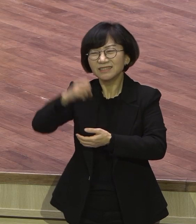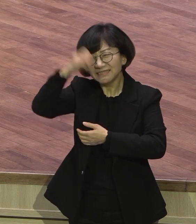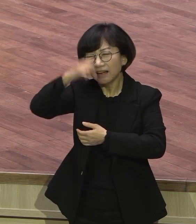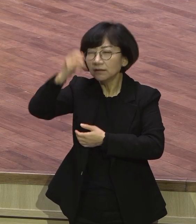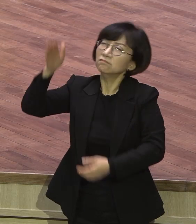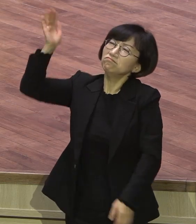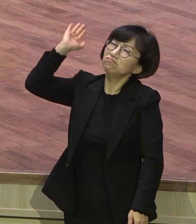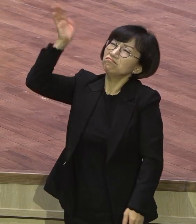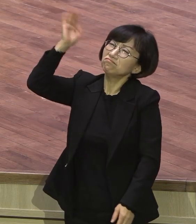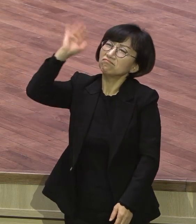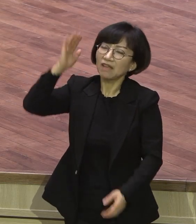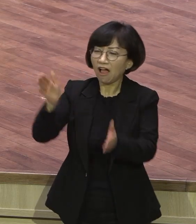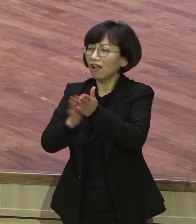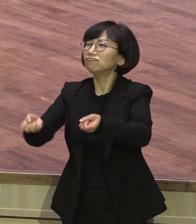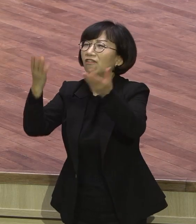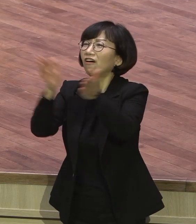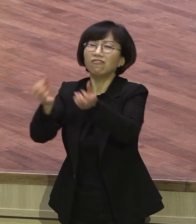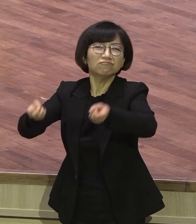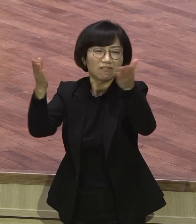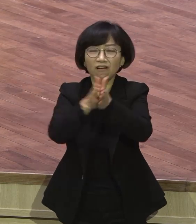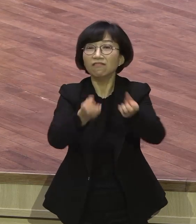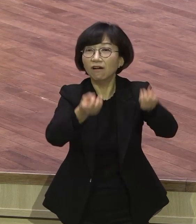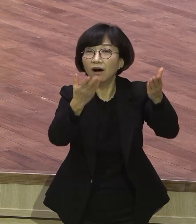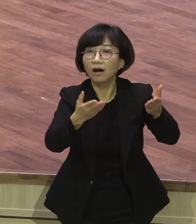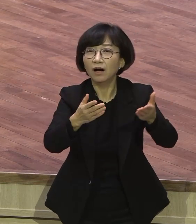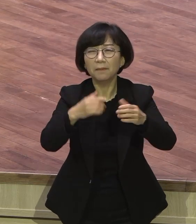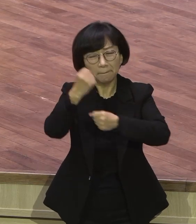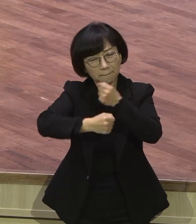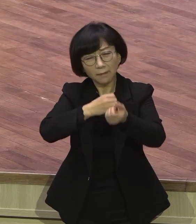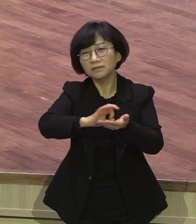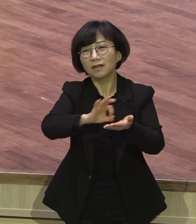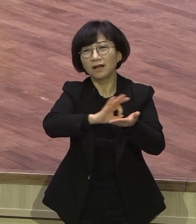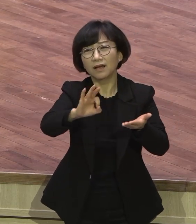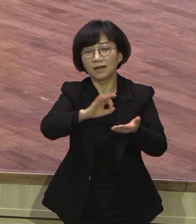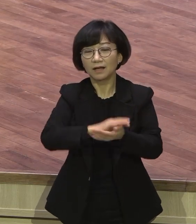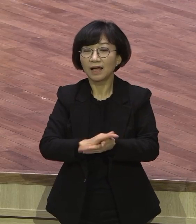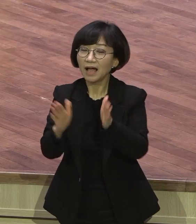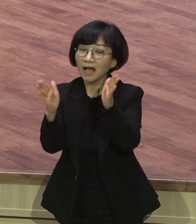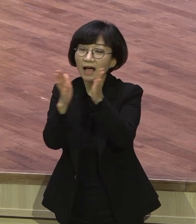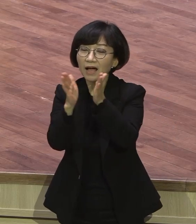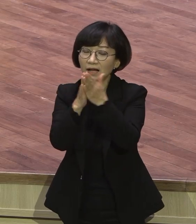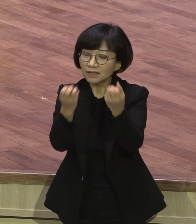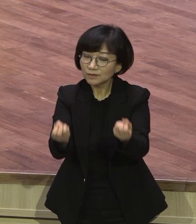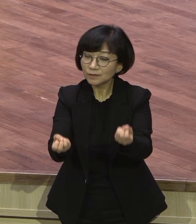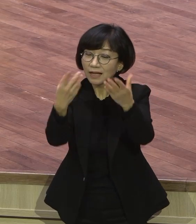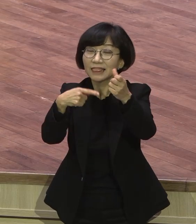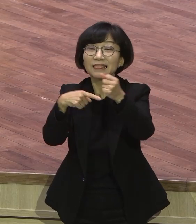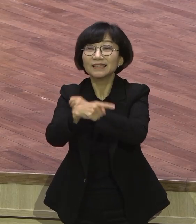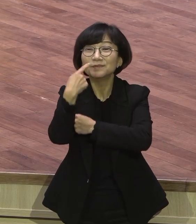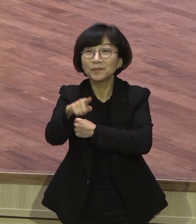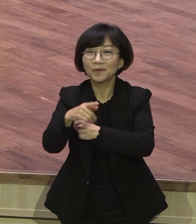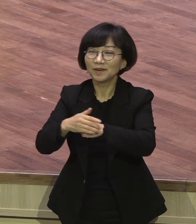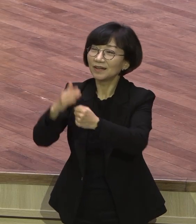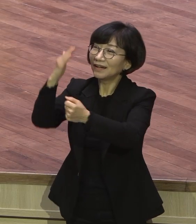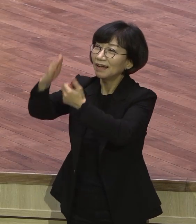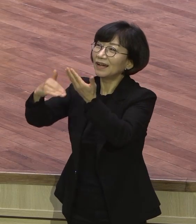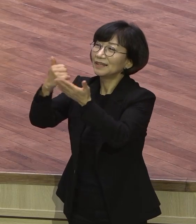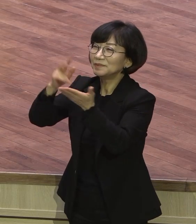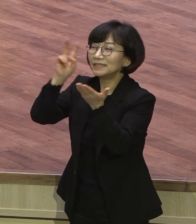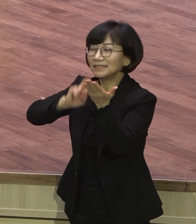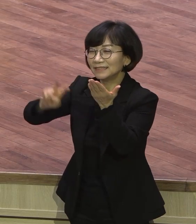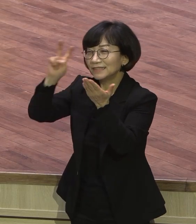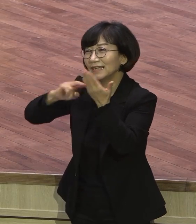할렐루야 뜻이 뭐예요? 하나님을 찬양합니다 라는 뜻이 하나님의 이름을 부른